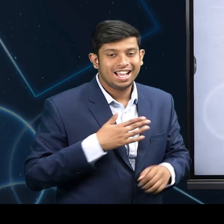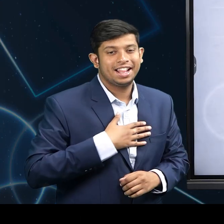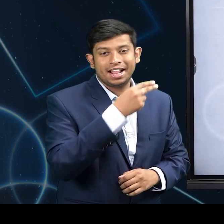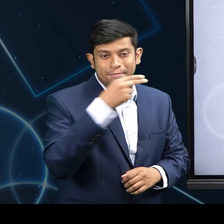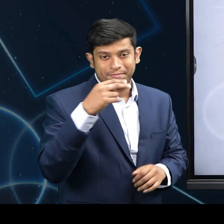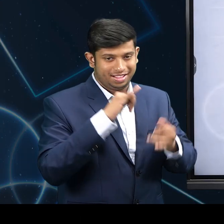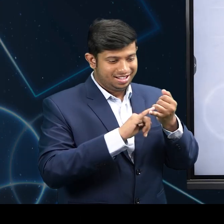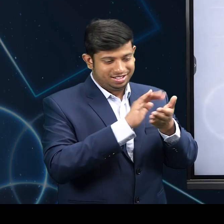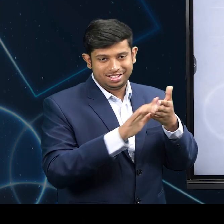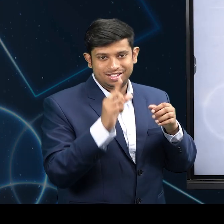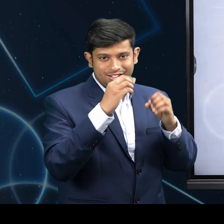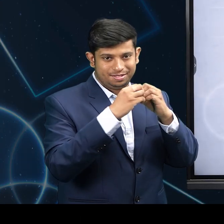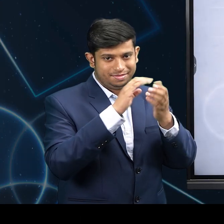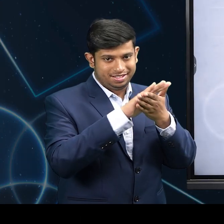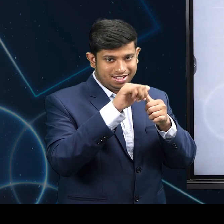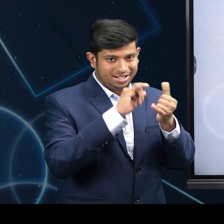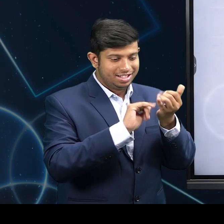ವಿದ್ಯಾರ್ಥಿಗಳೇ, ನಾನು ಪುಷ್ಪಾ ಮುರುಗೇಶ್.